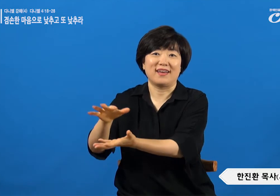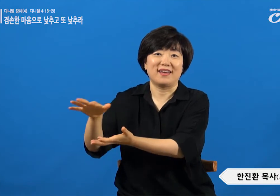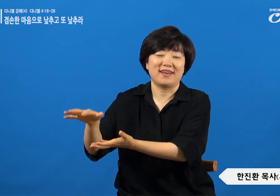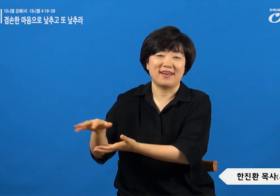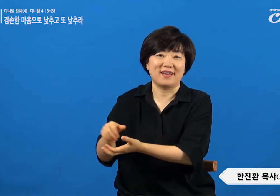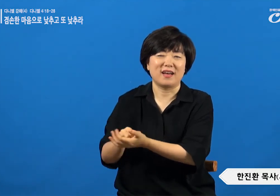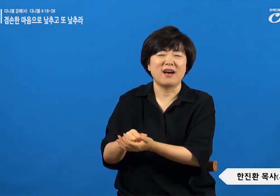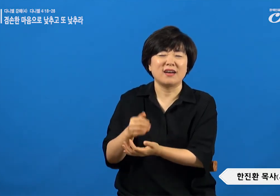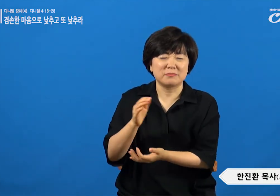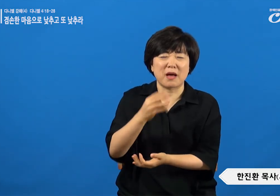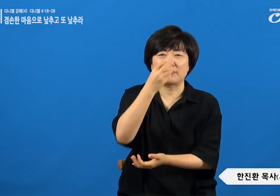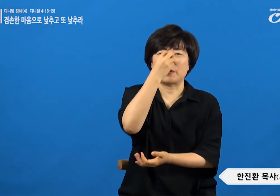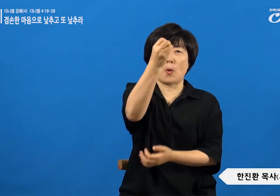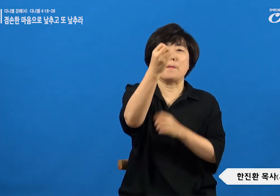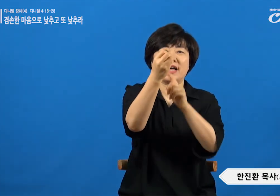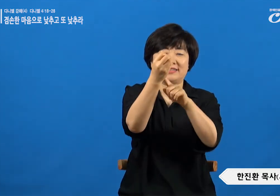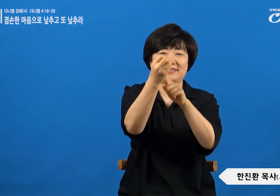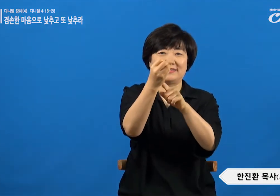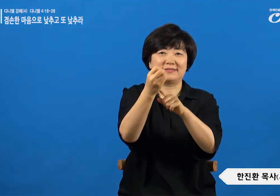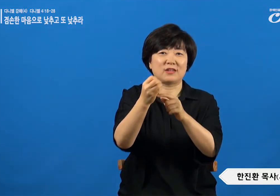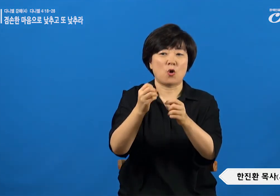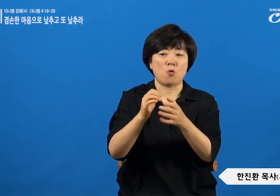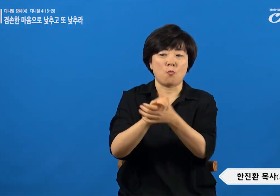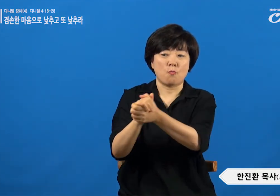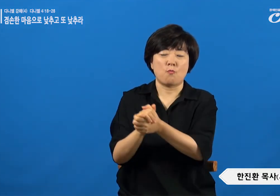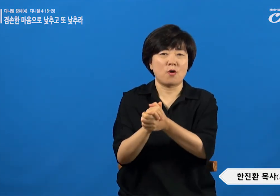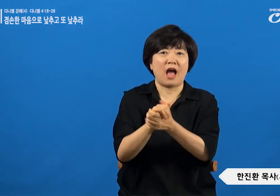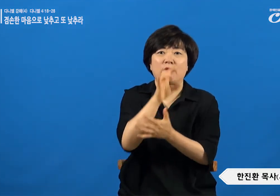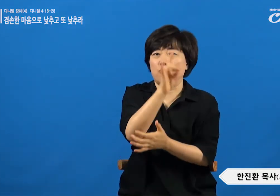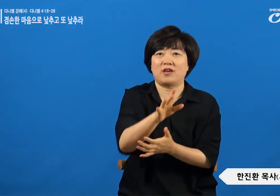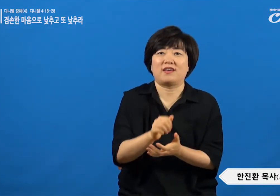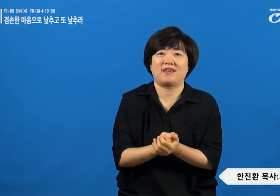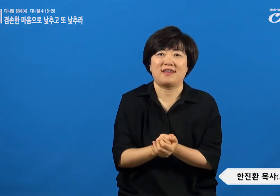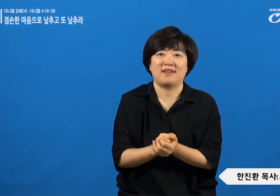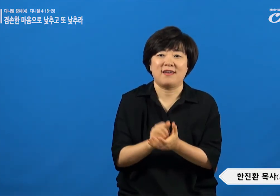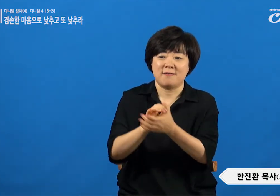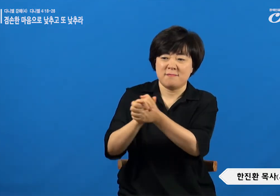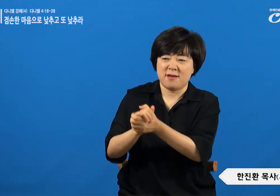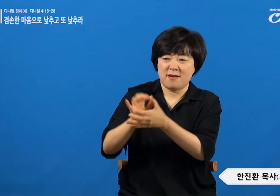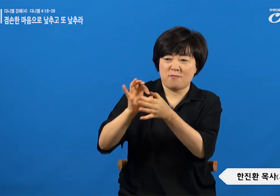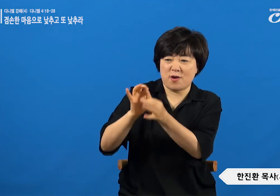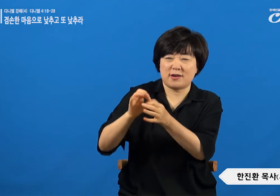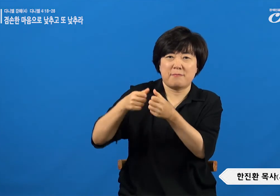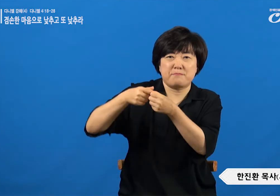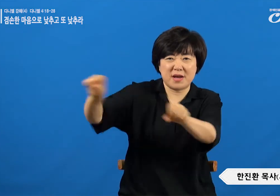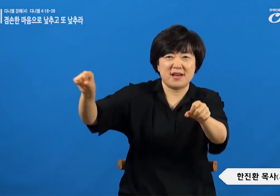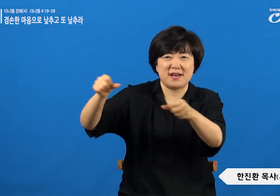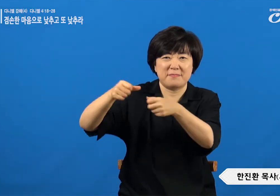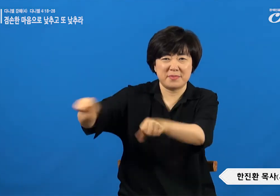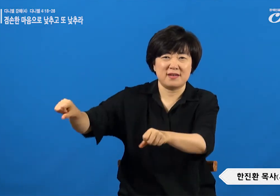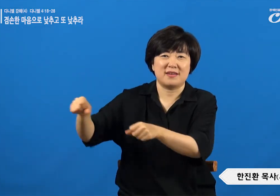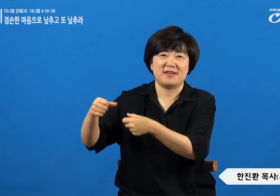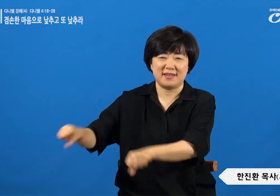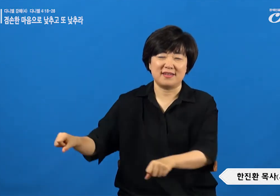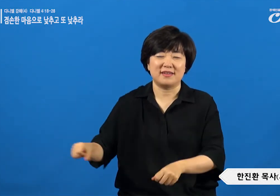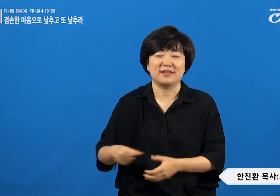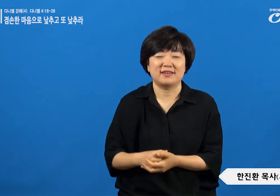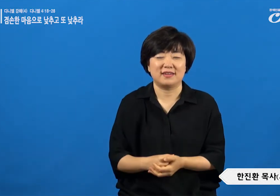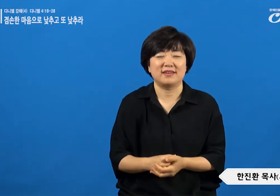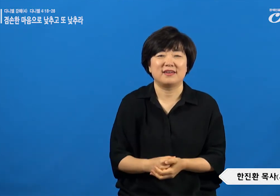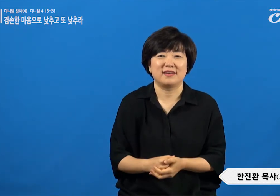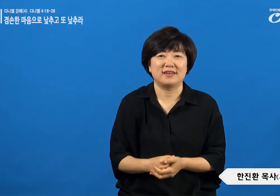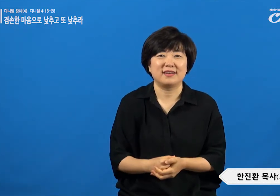있습니다. 그러나 교만은 다릅니다. 교만은 관계를 치명적으로 파괴합니다.